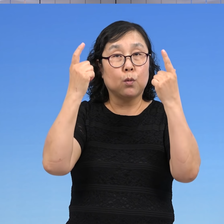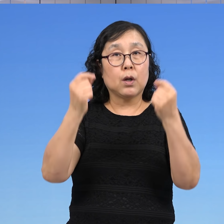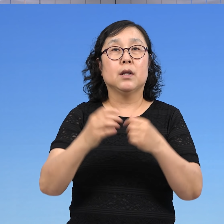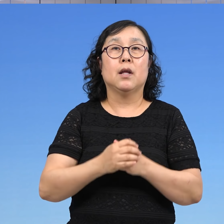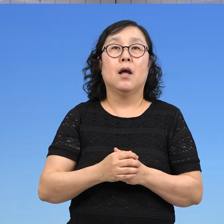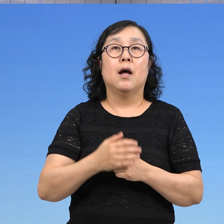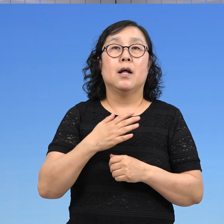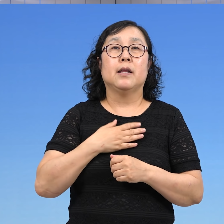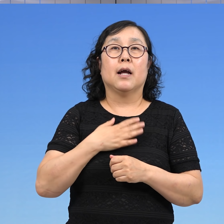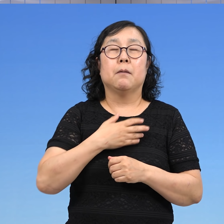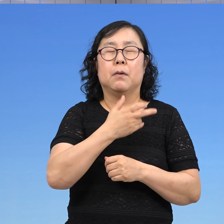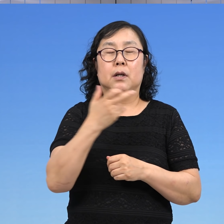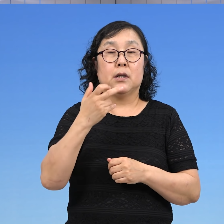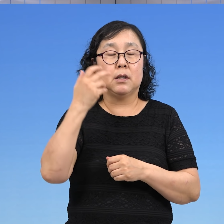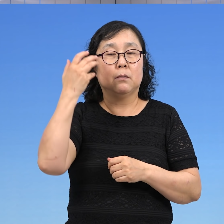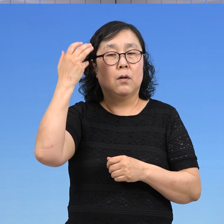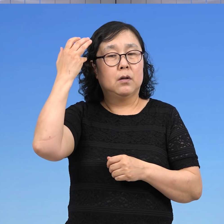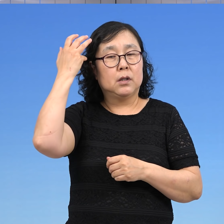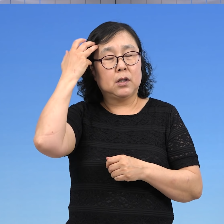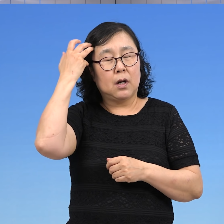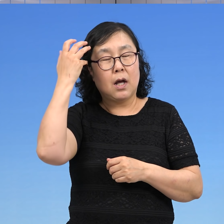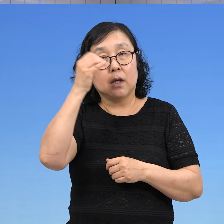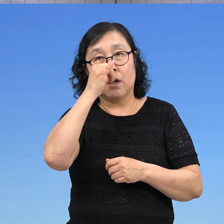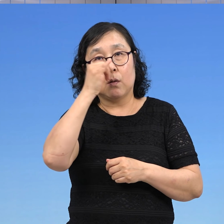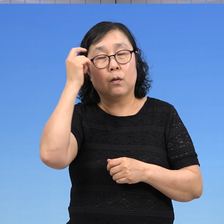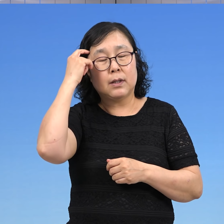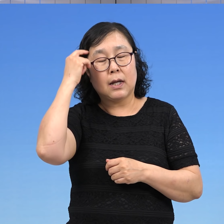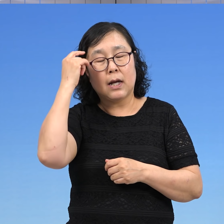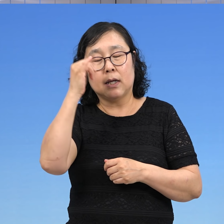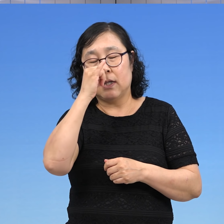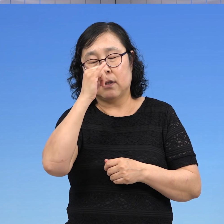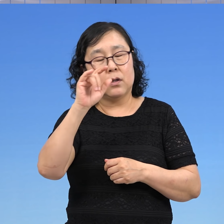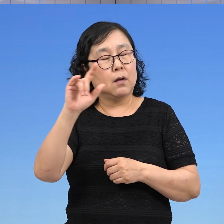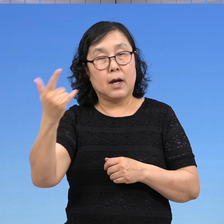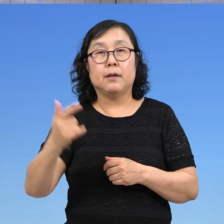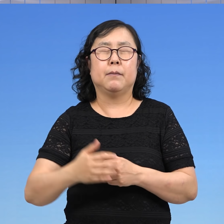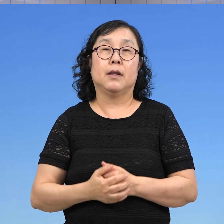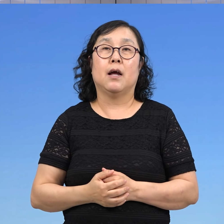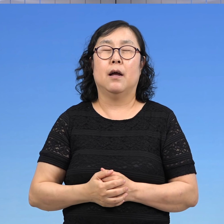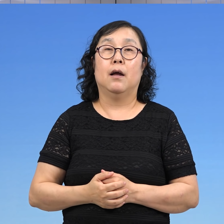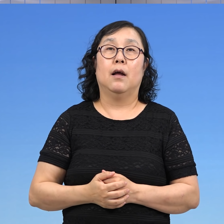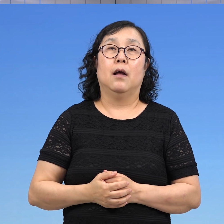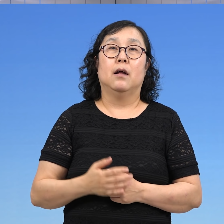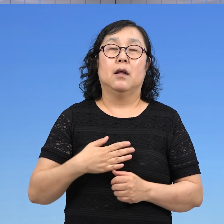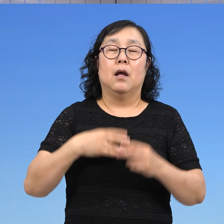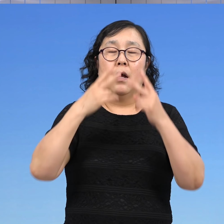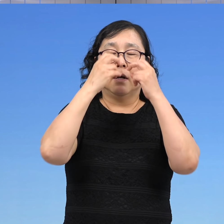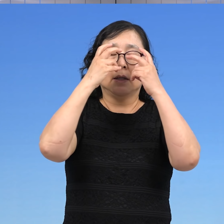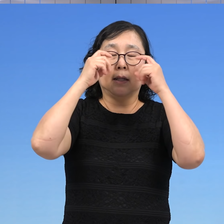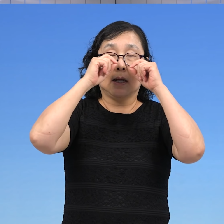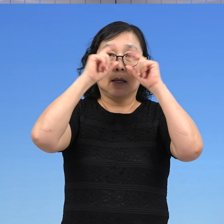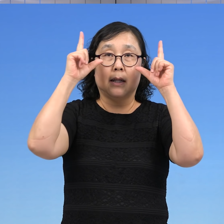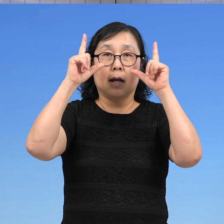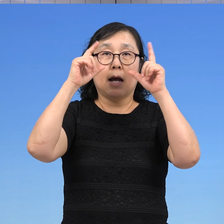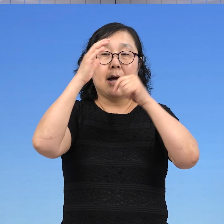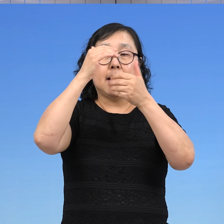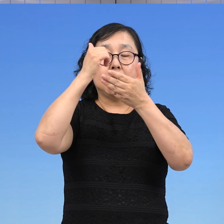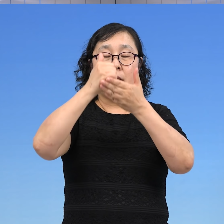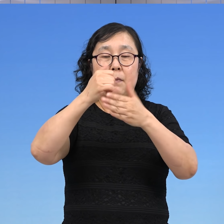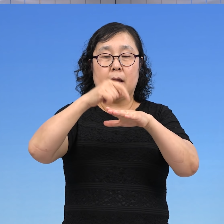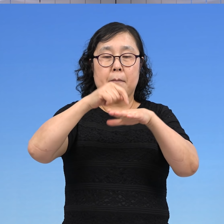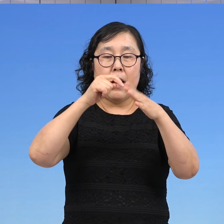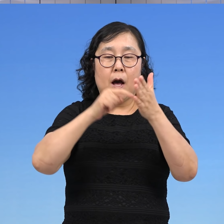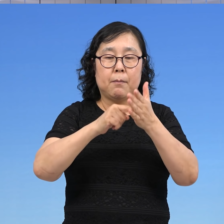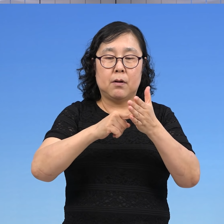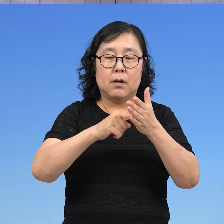속이고 싶지 않아요 내가 뭐 엄청나게 무슨 철학이 있고 뭐 어떤 의식이 있고 그래서 그런거 아니구요 자다 일어나 가지 언양 잠결에